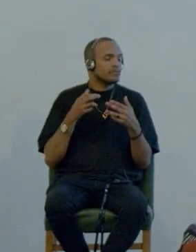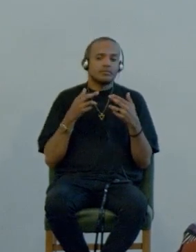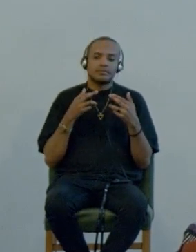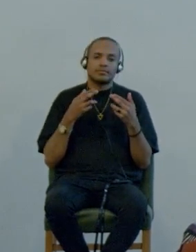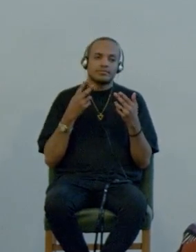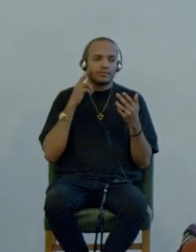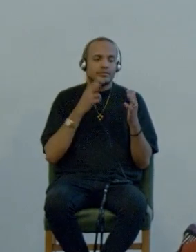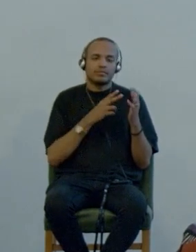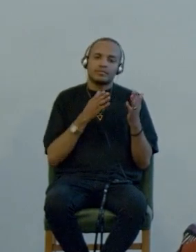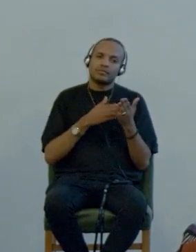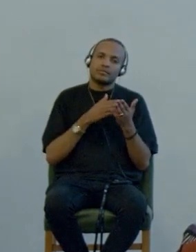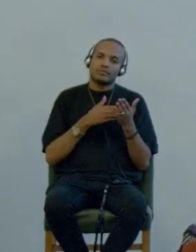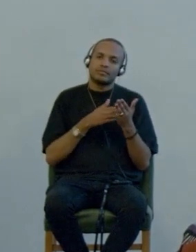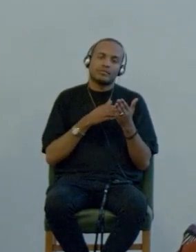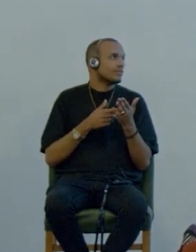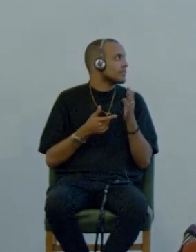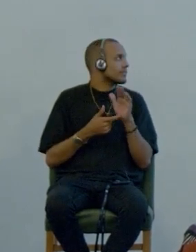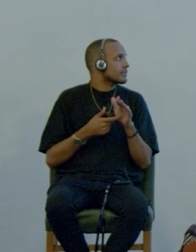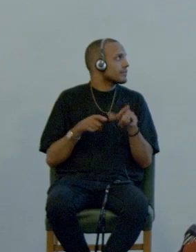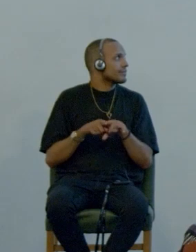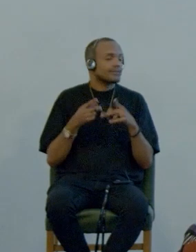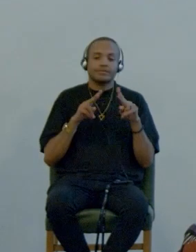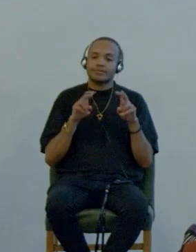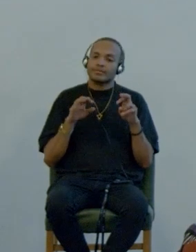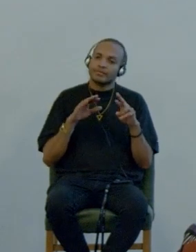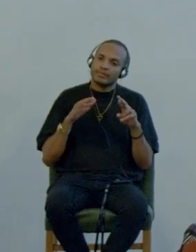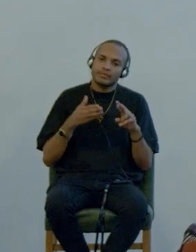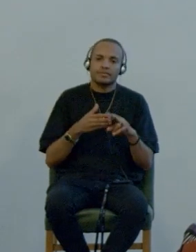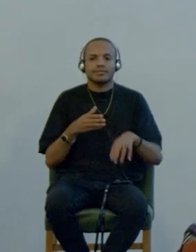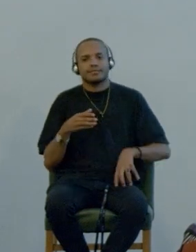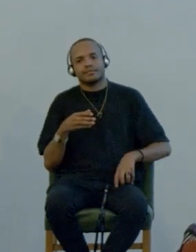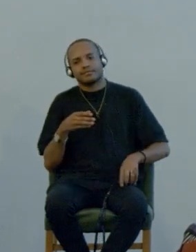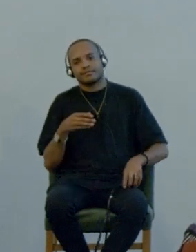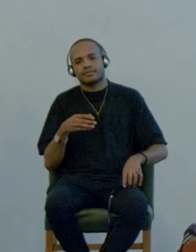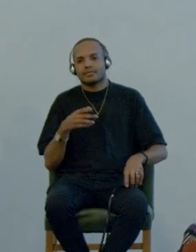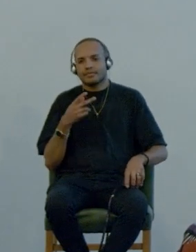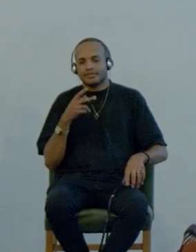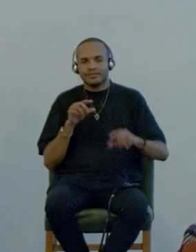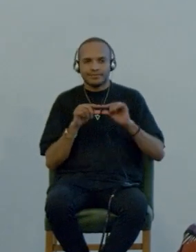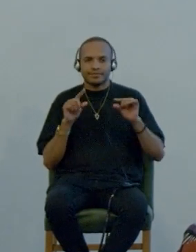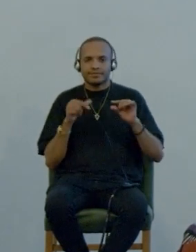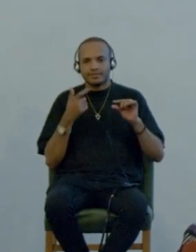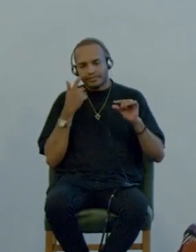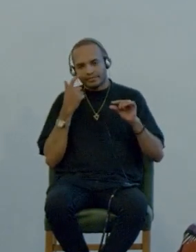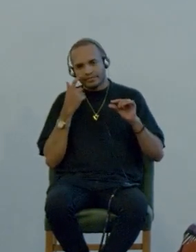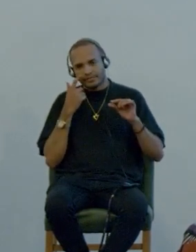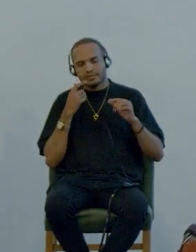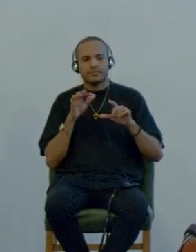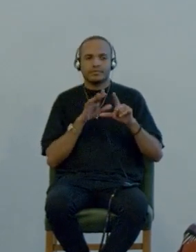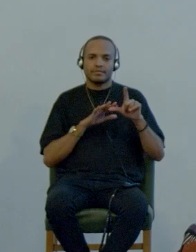de la représentation. Je vous ai juste mis une phrase, après il n'y aura que des images, c'est promis. C'est la question